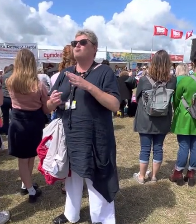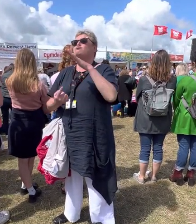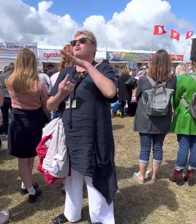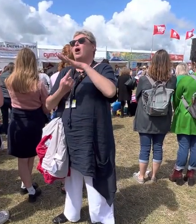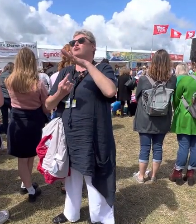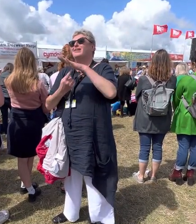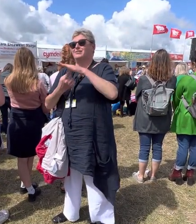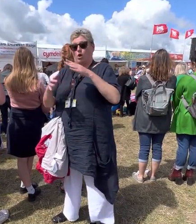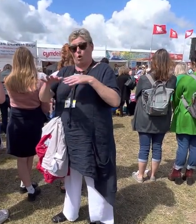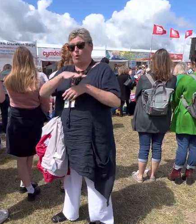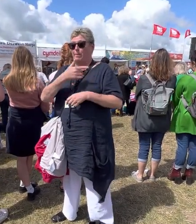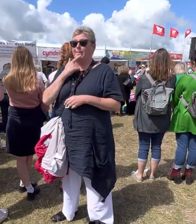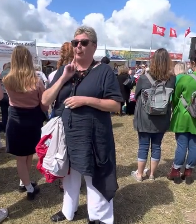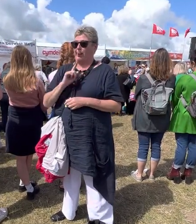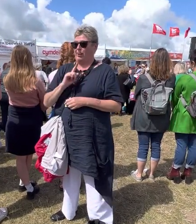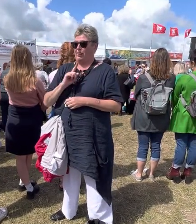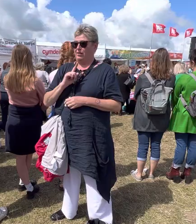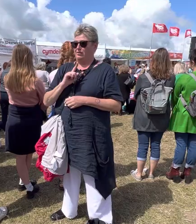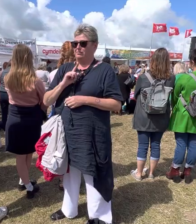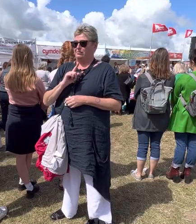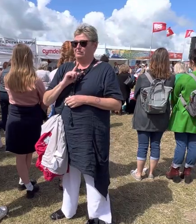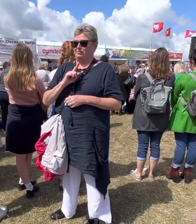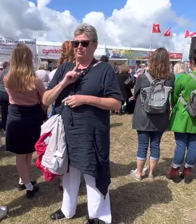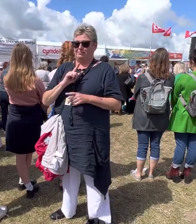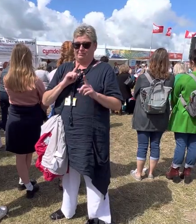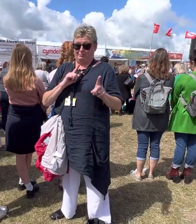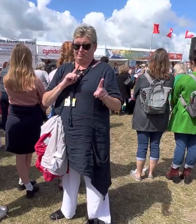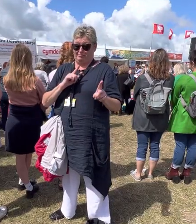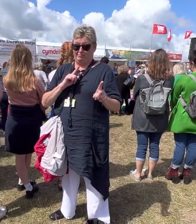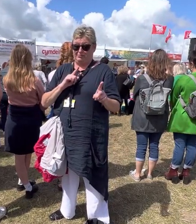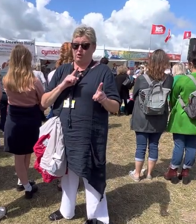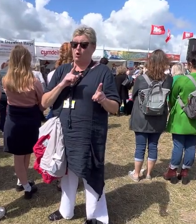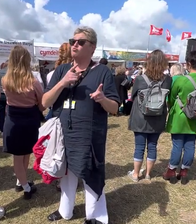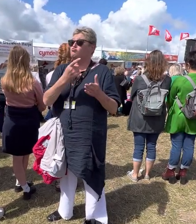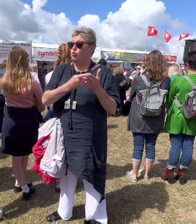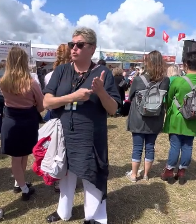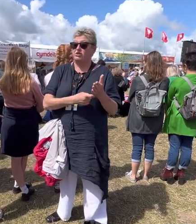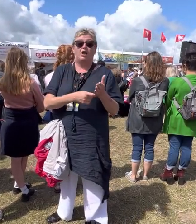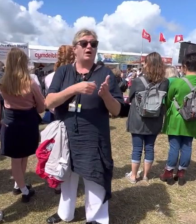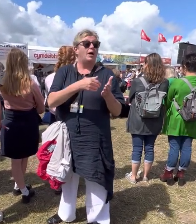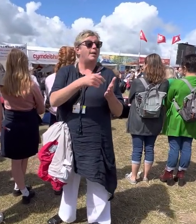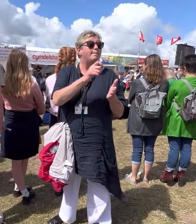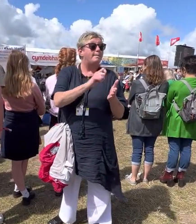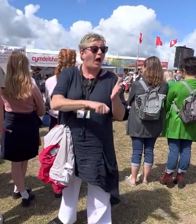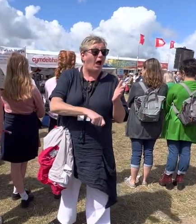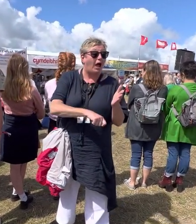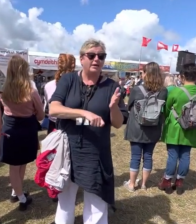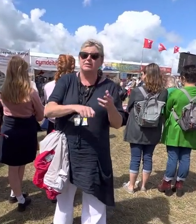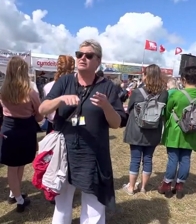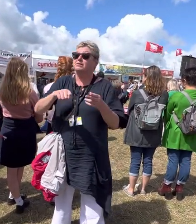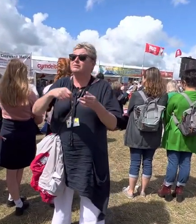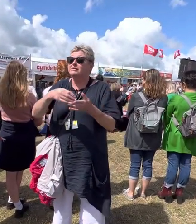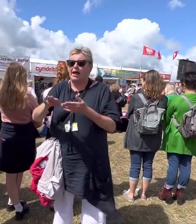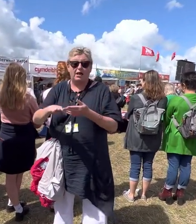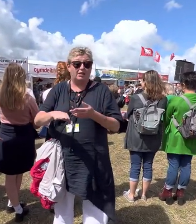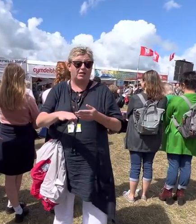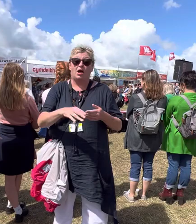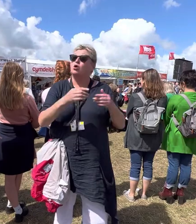leol. Gosod amodau ar brynu a gwerthu tai sy'n rhoi hawliau cyntaf i bobl leol neu fentre cymunedol